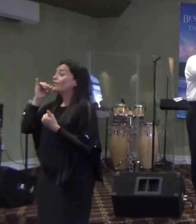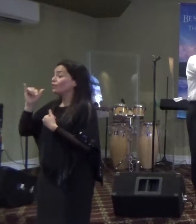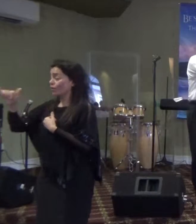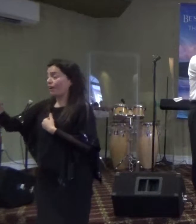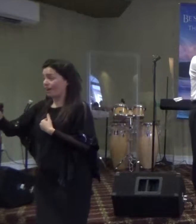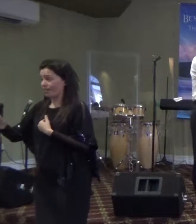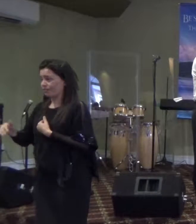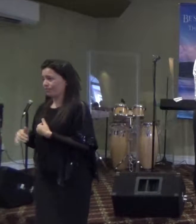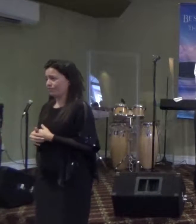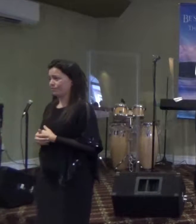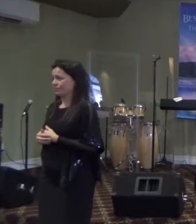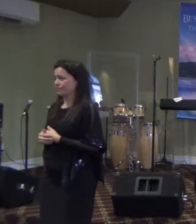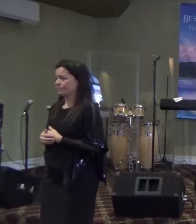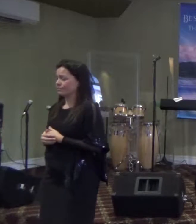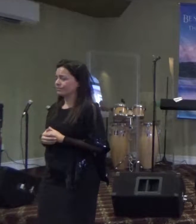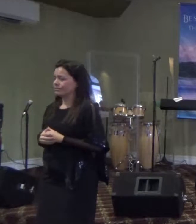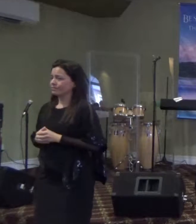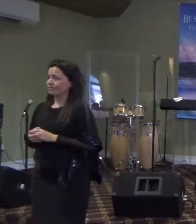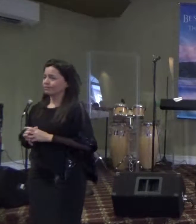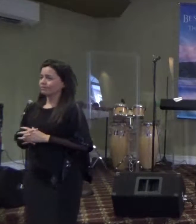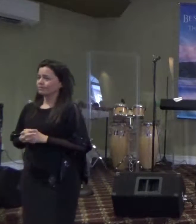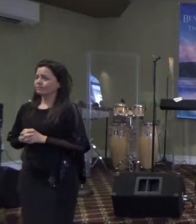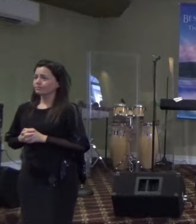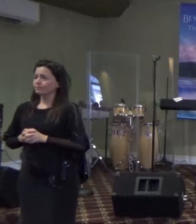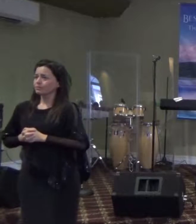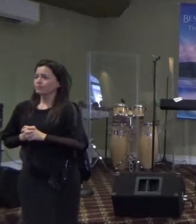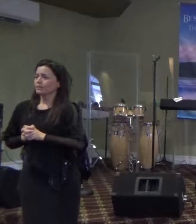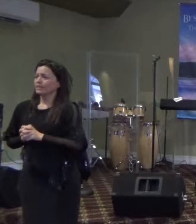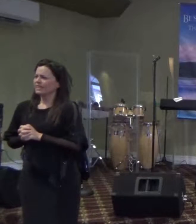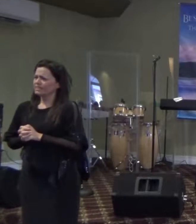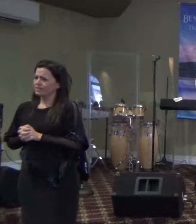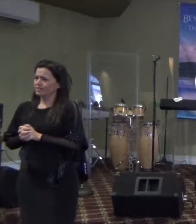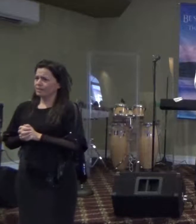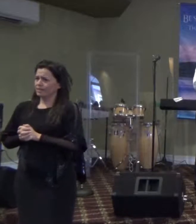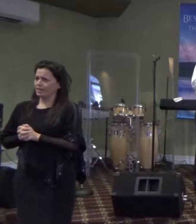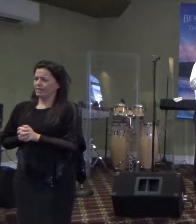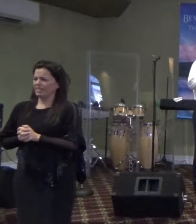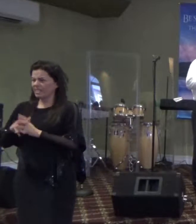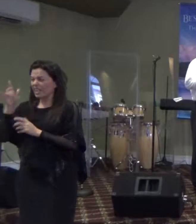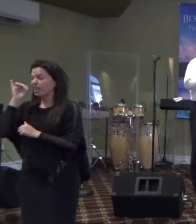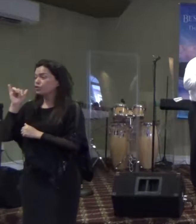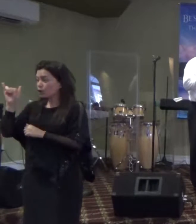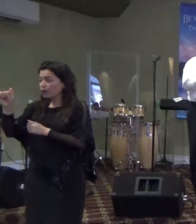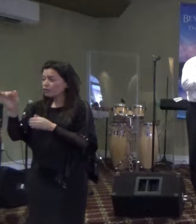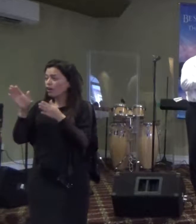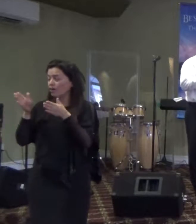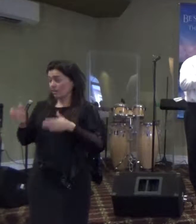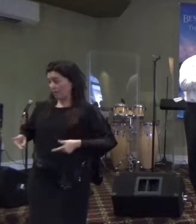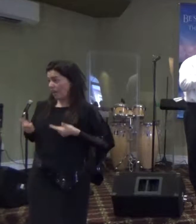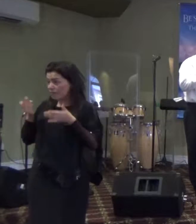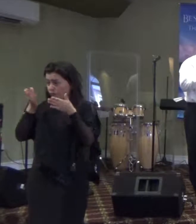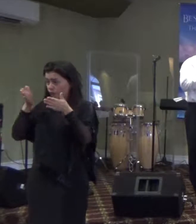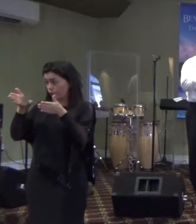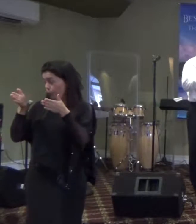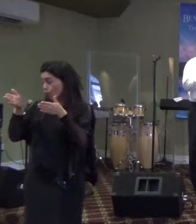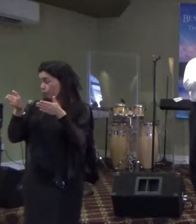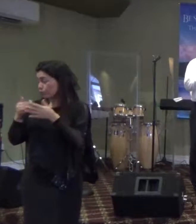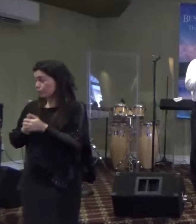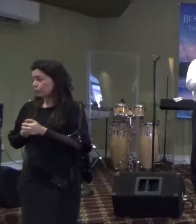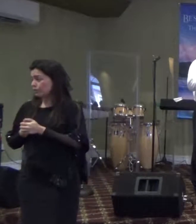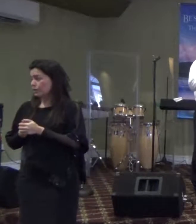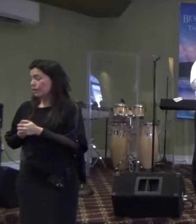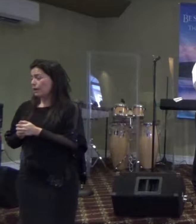esta vida. this life. En este enfoque And eterno this eternal focus de la vida, of life, el hombre no